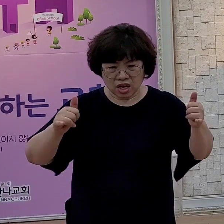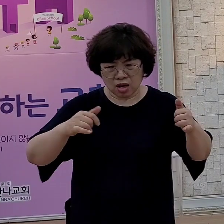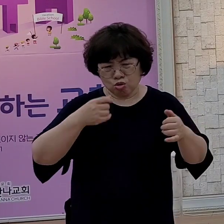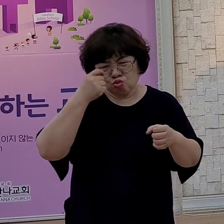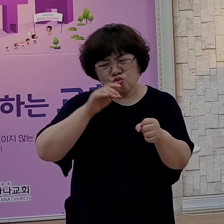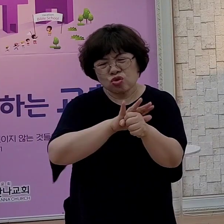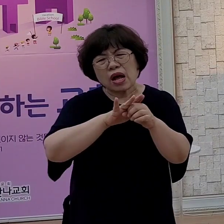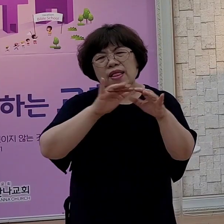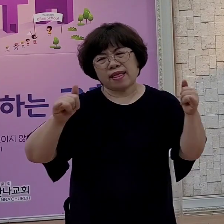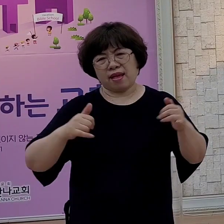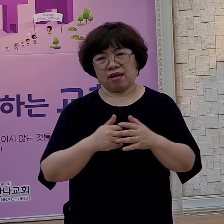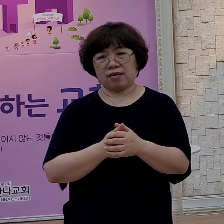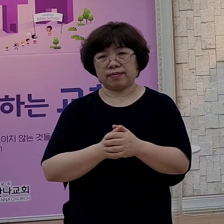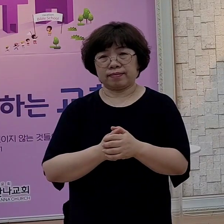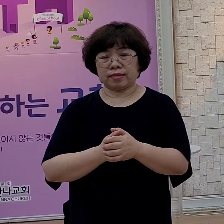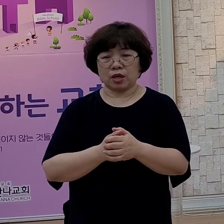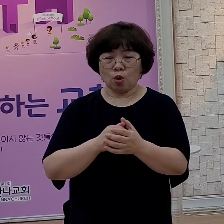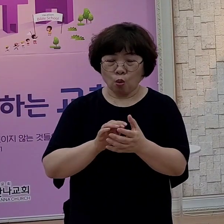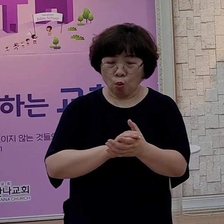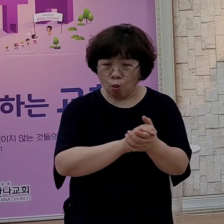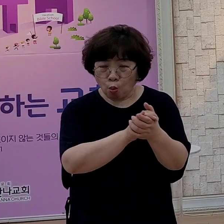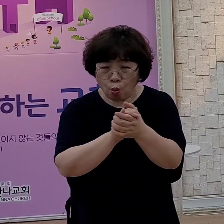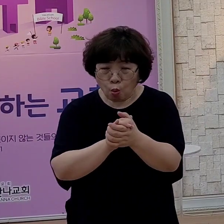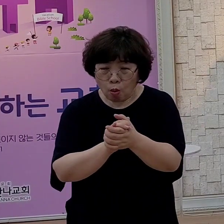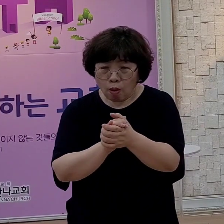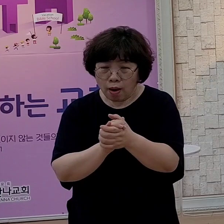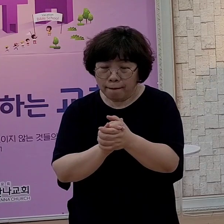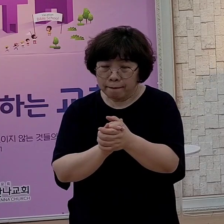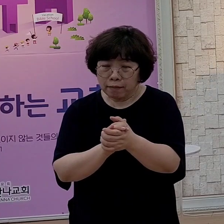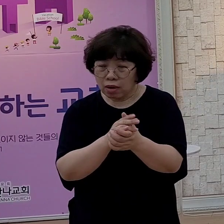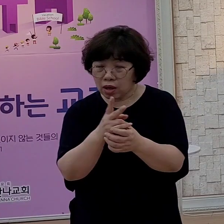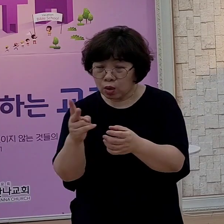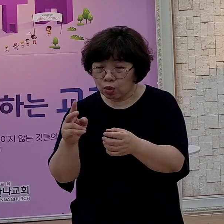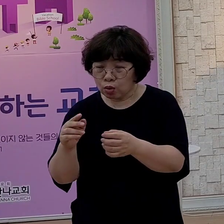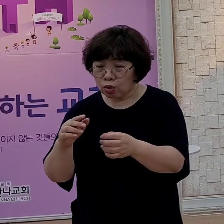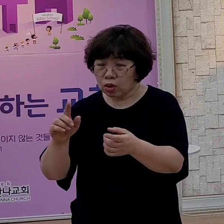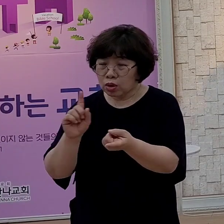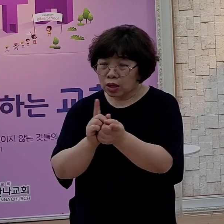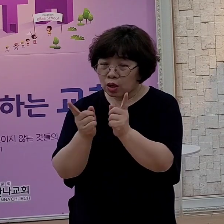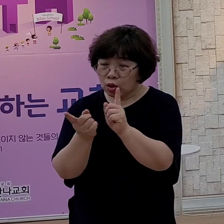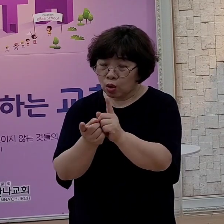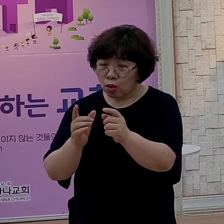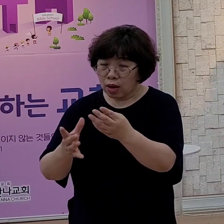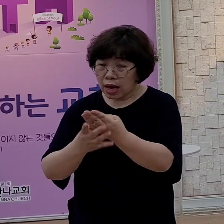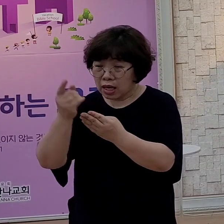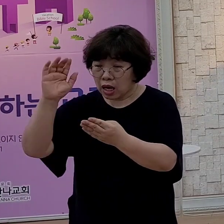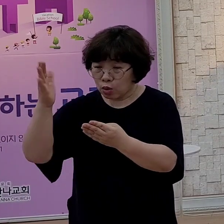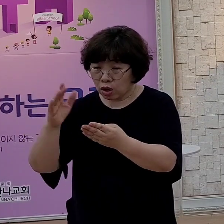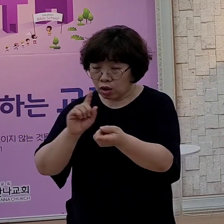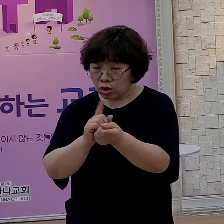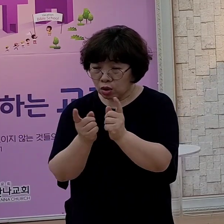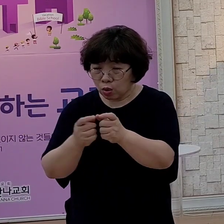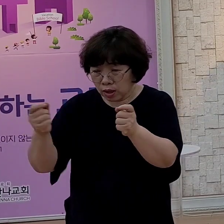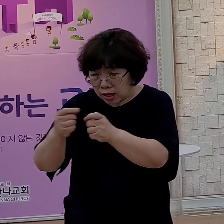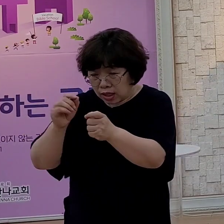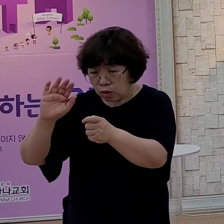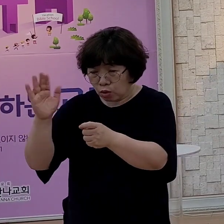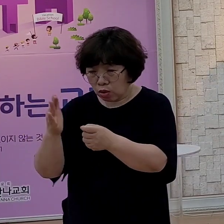화평은 하나 되게 하고 서로 가깝게 하고 서로 손잡게 하는